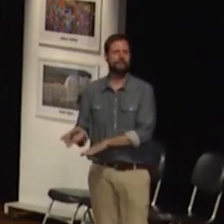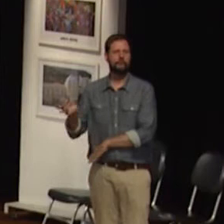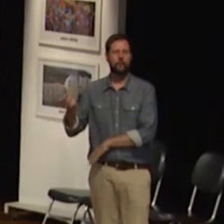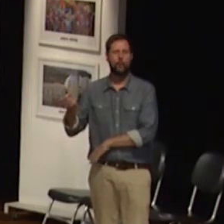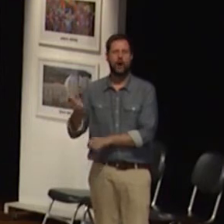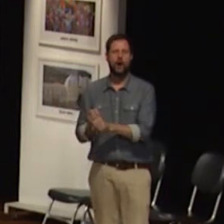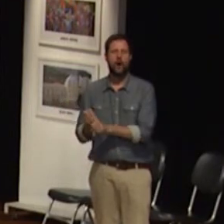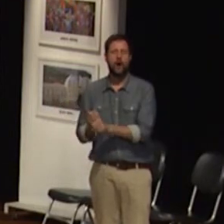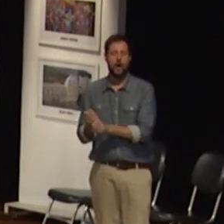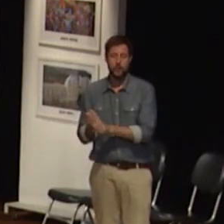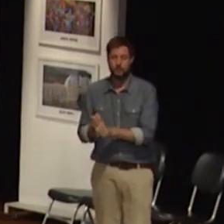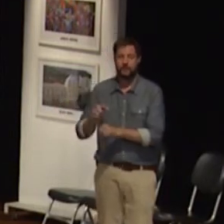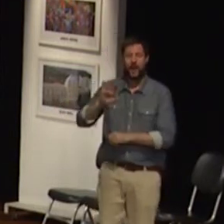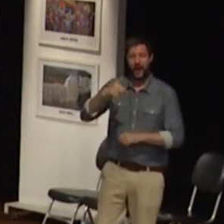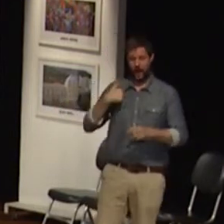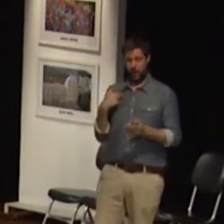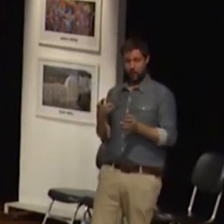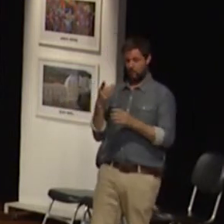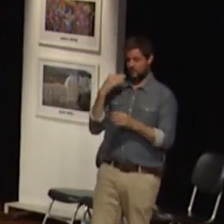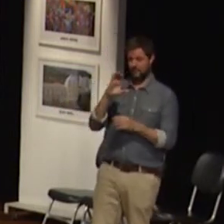engavetou o nosso processo e ficou anos